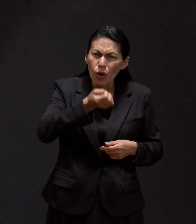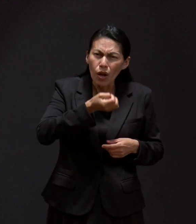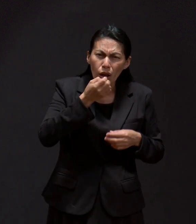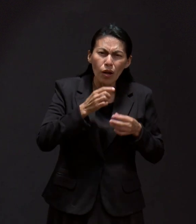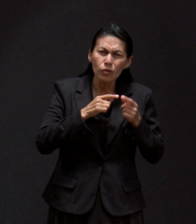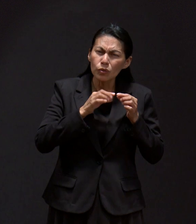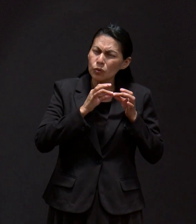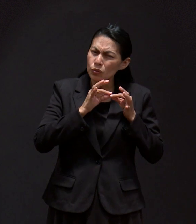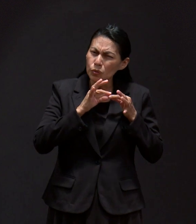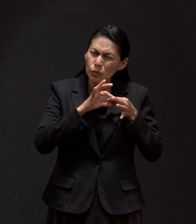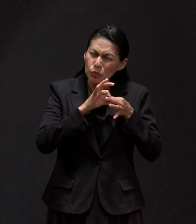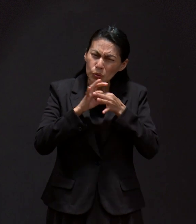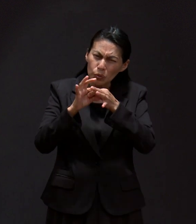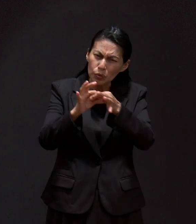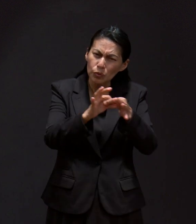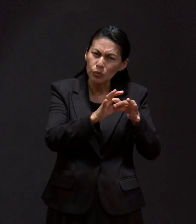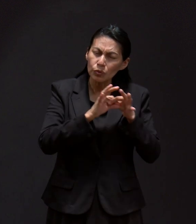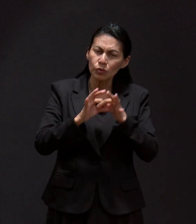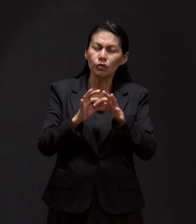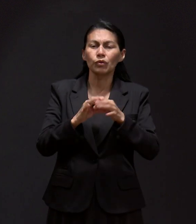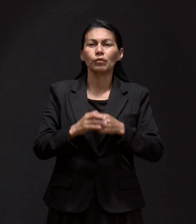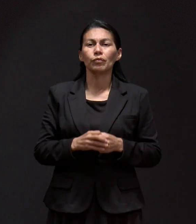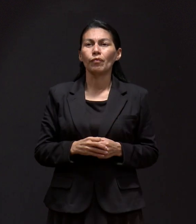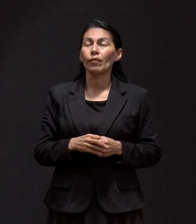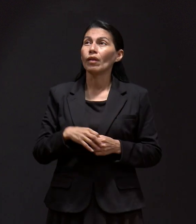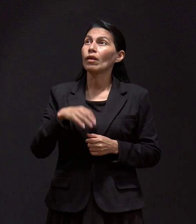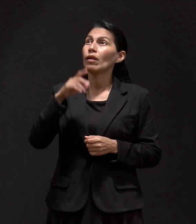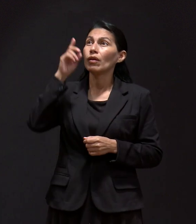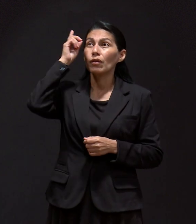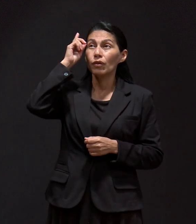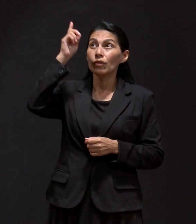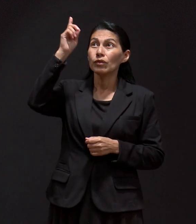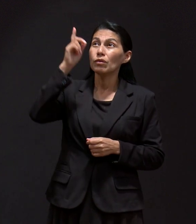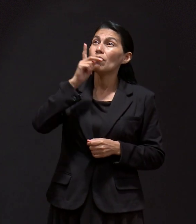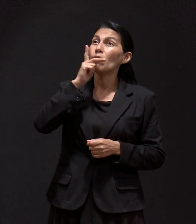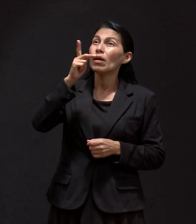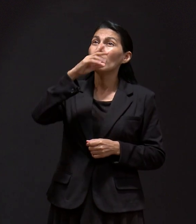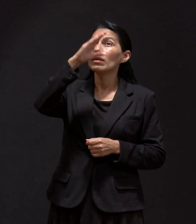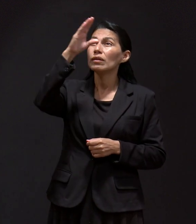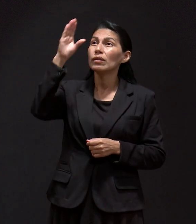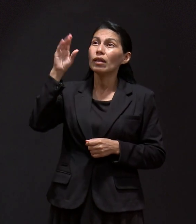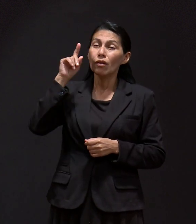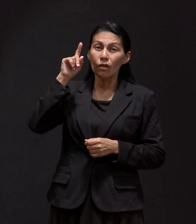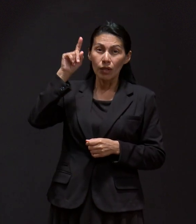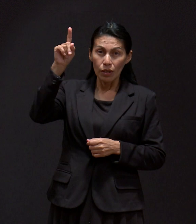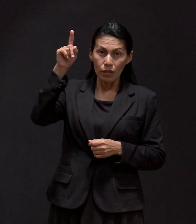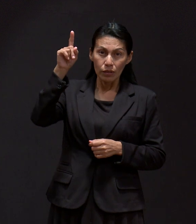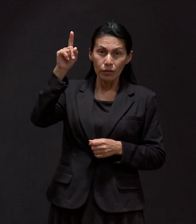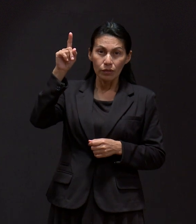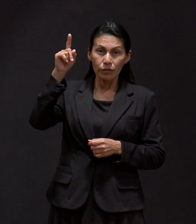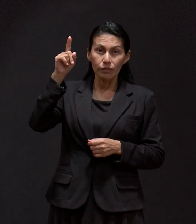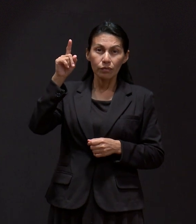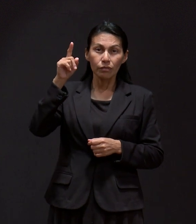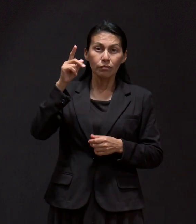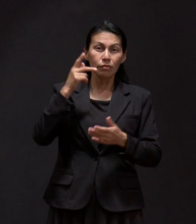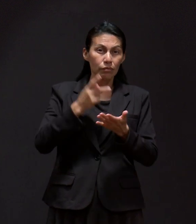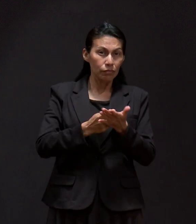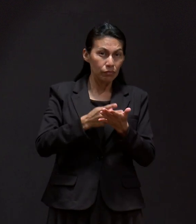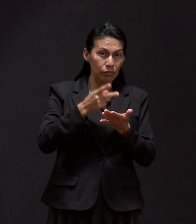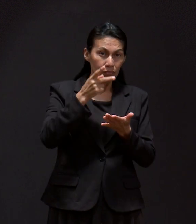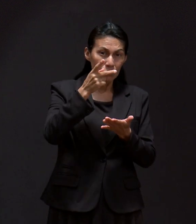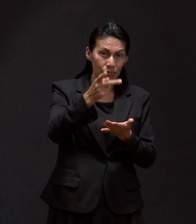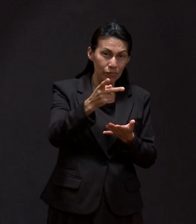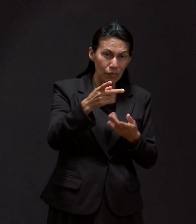ponen de acuerdo con nosotros para orar a nuestro padre que está en los cielos y nuestro padre que está en los cielos